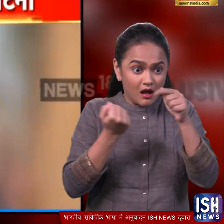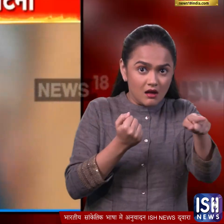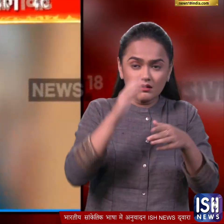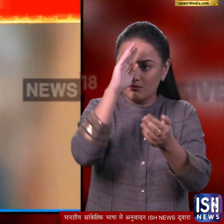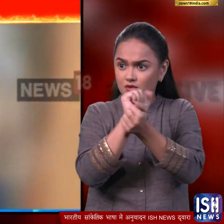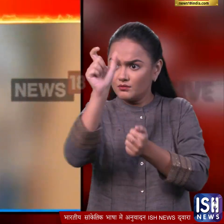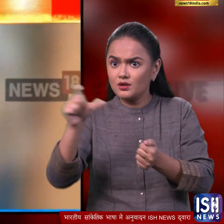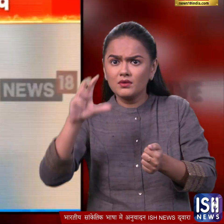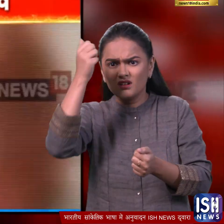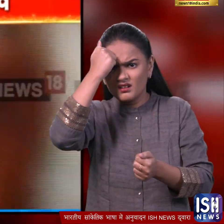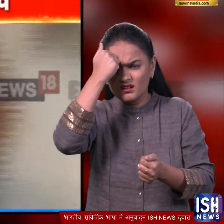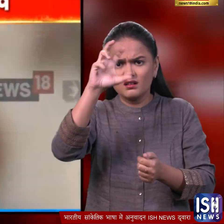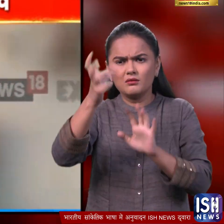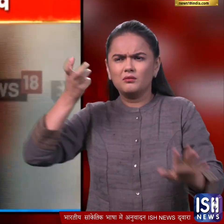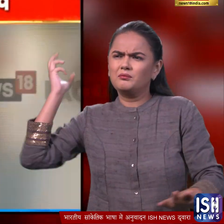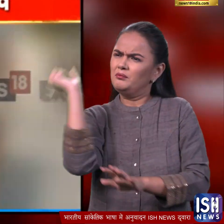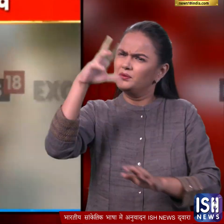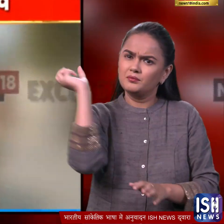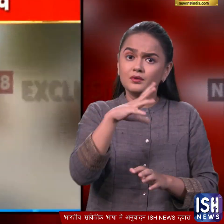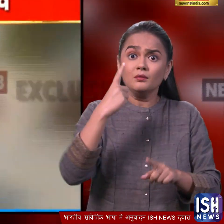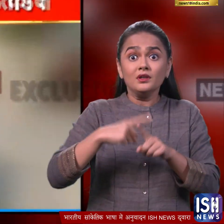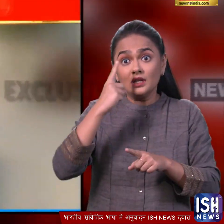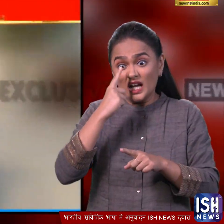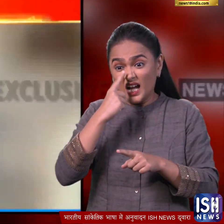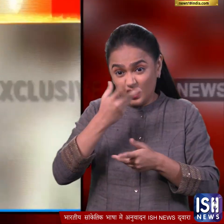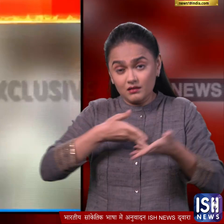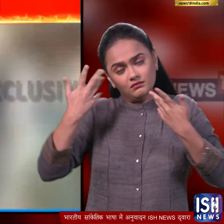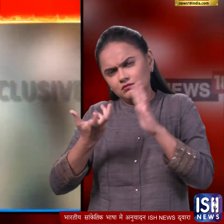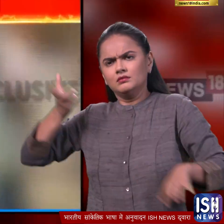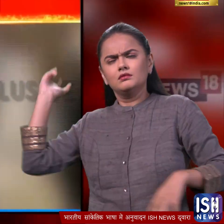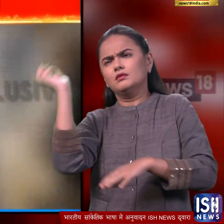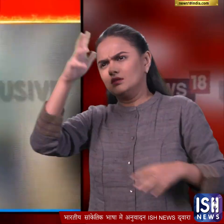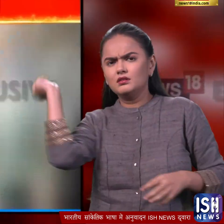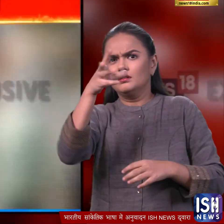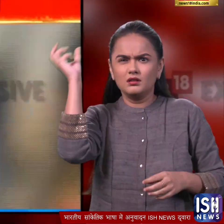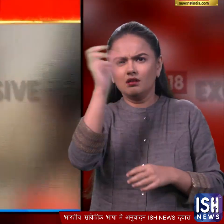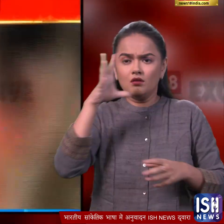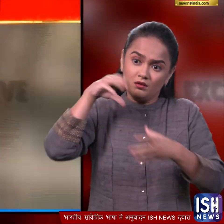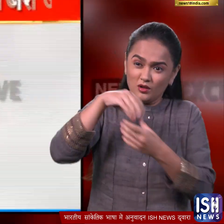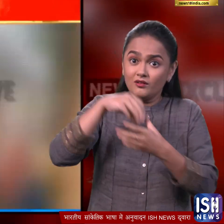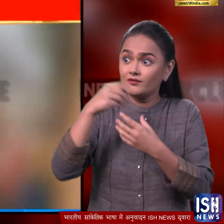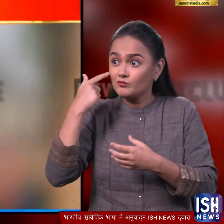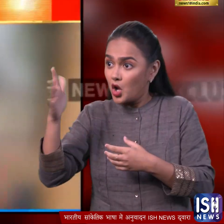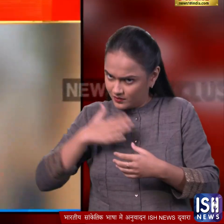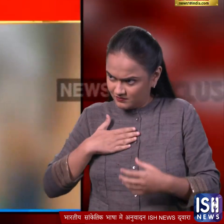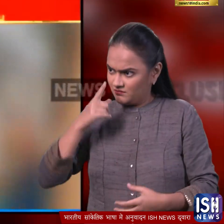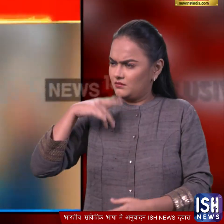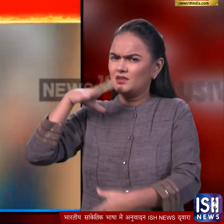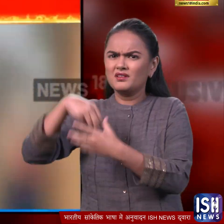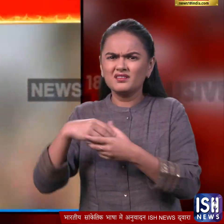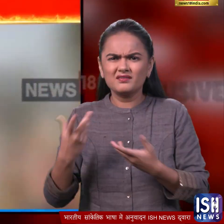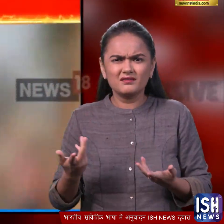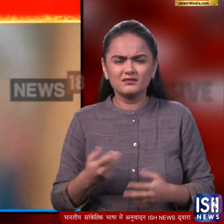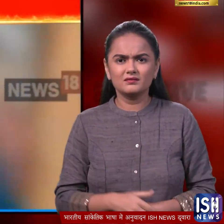निशाना बनाकर पत्थर फेंकते नजर आए। इस पत्थरबाजी में महिलाएं भी पीछे नहीं रहीं। उन्होंने भी इस हंगामे में बढ़ चढ़कर हिस्सा लिया।